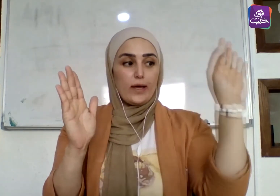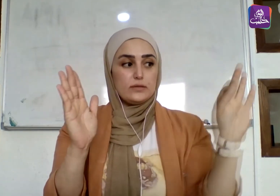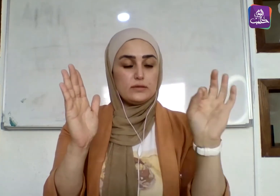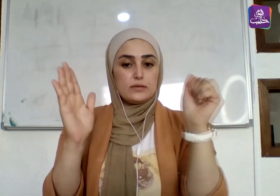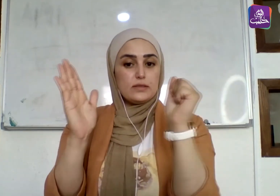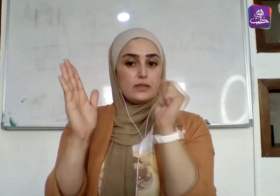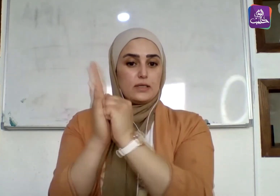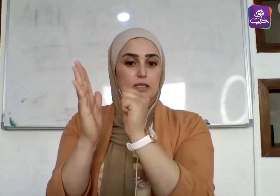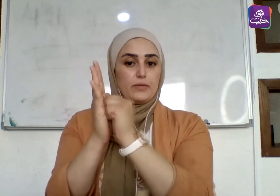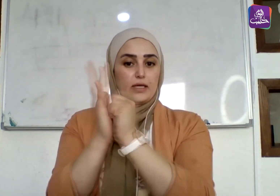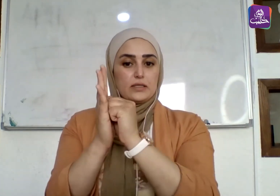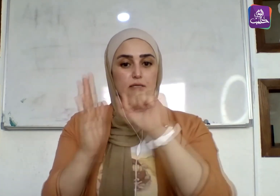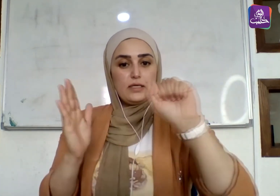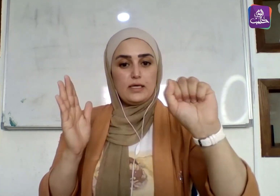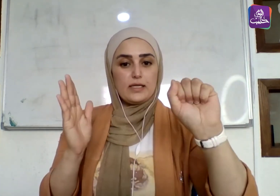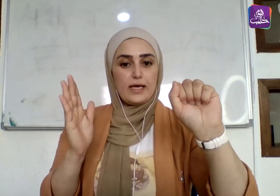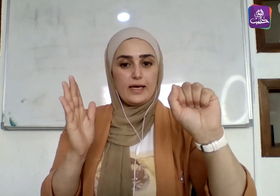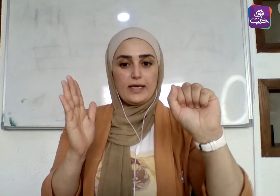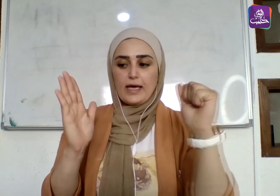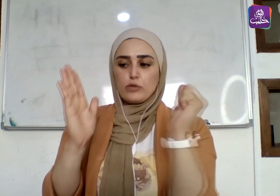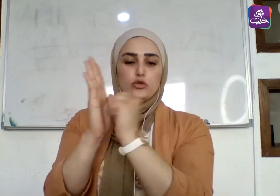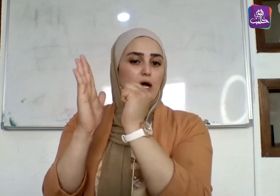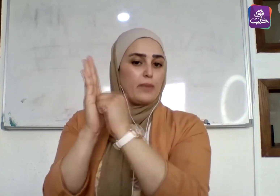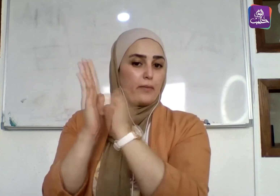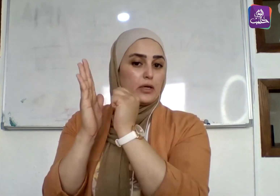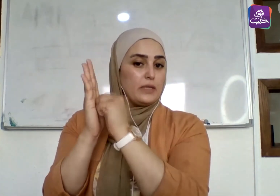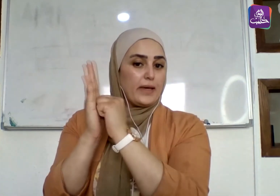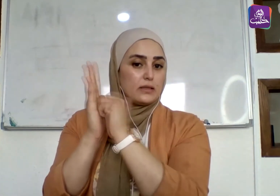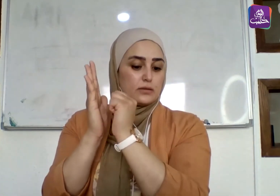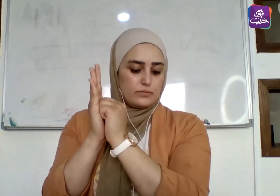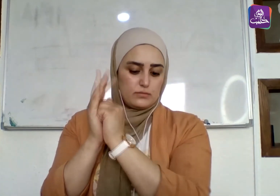وين البيت، ايدنا هيك انا بندق على الباب البيت،